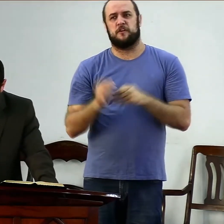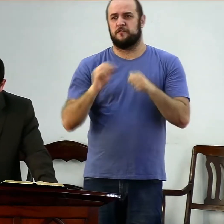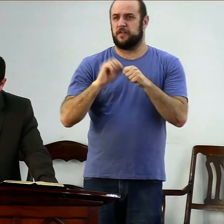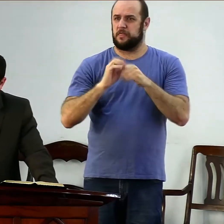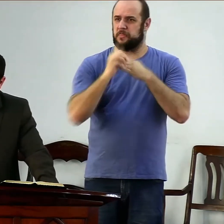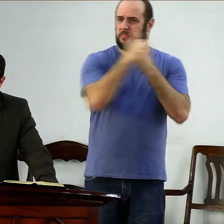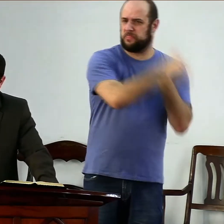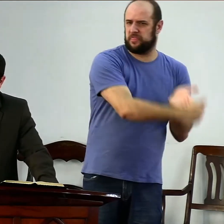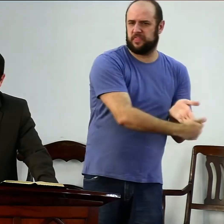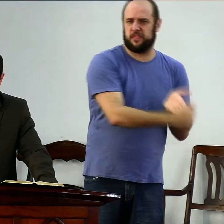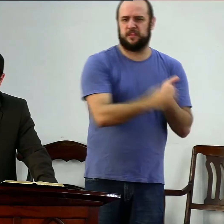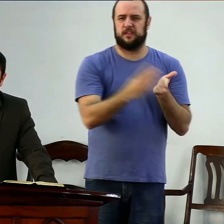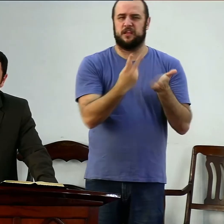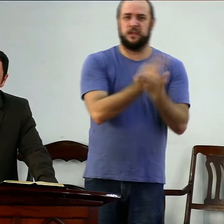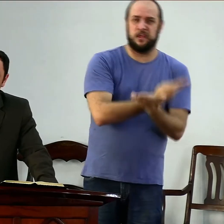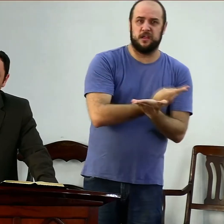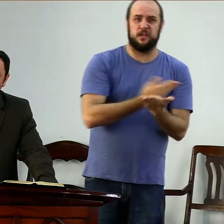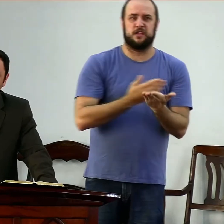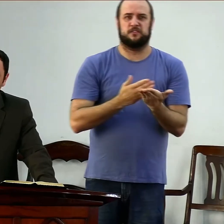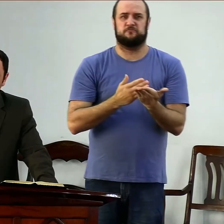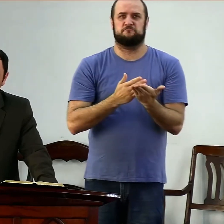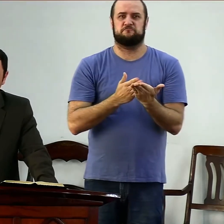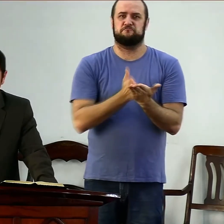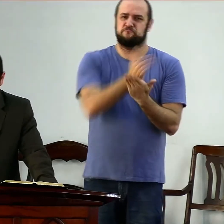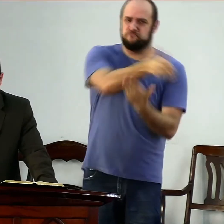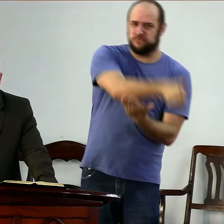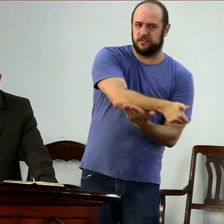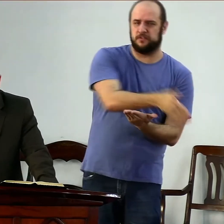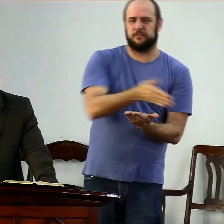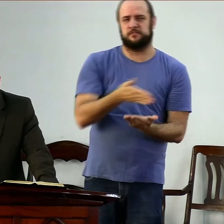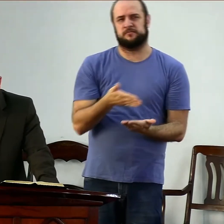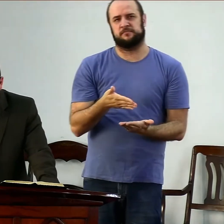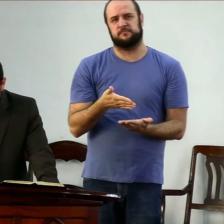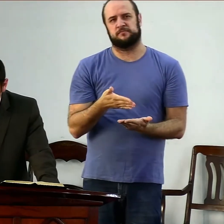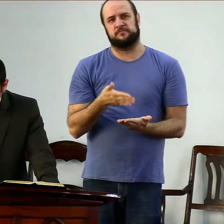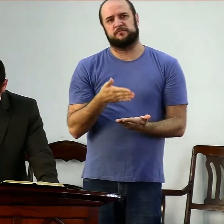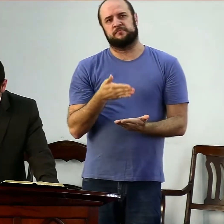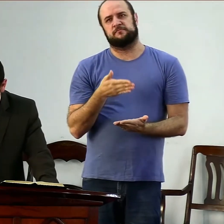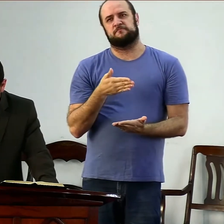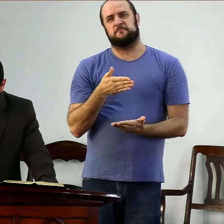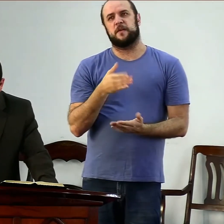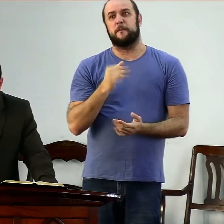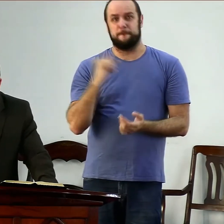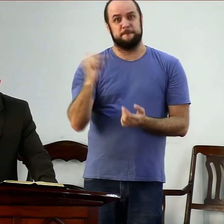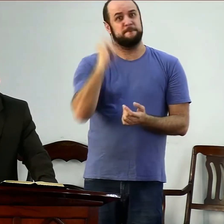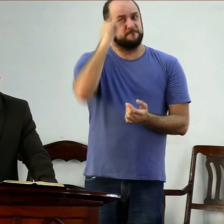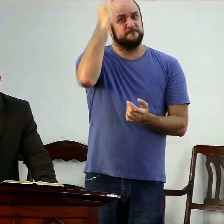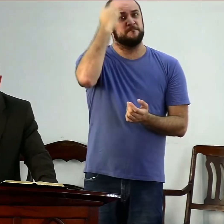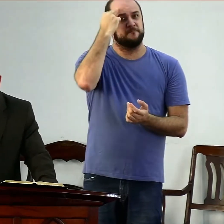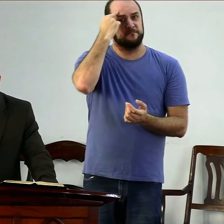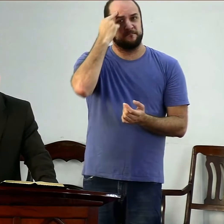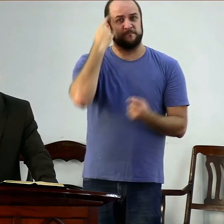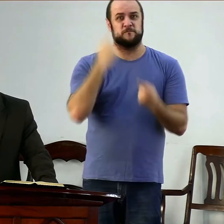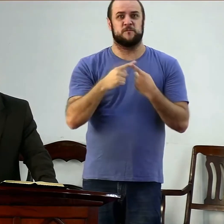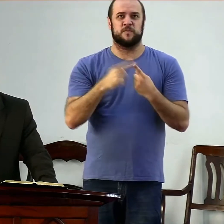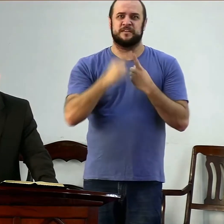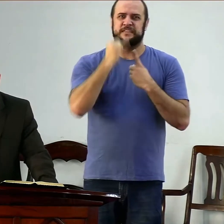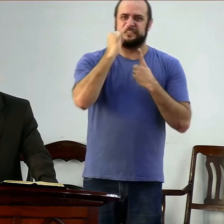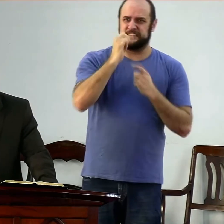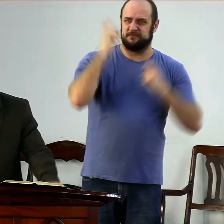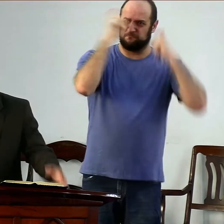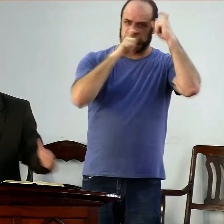E esse ponto é um ponto muito importante para nós, queridos, porque se a ansiedade é uma